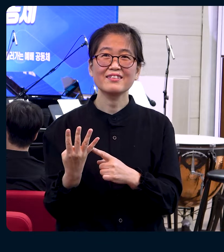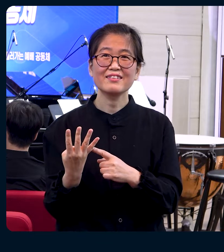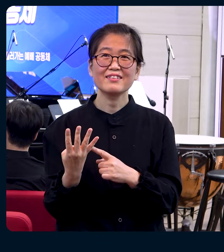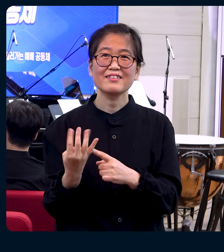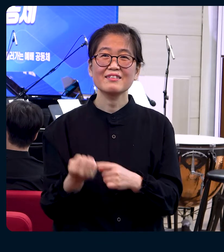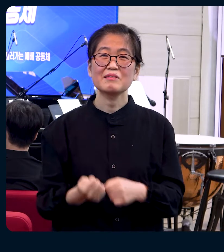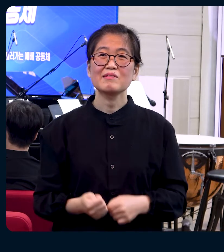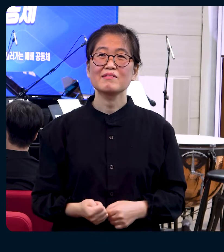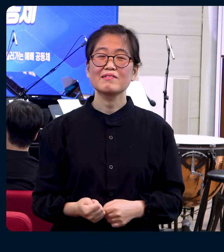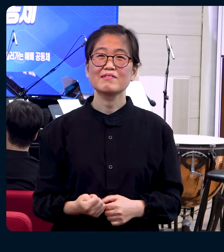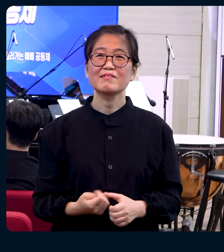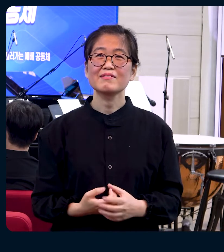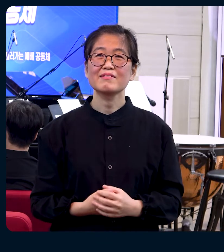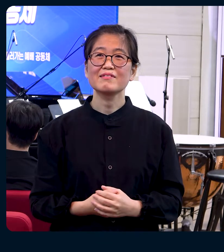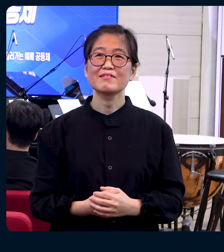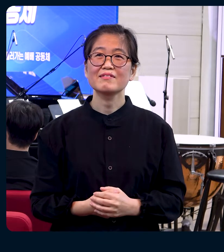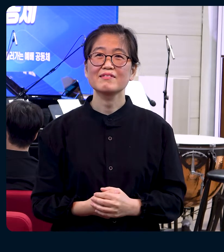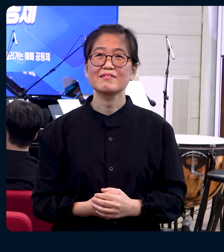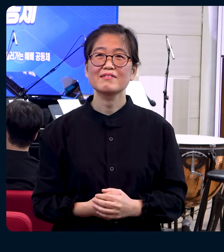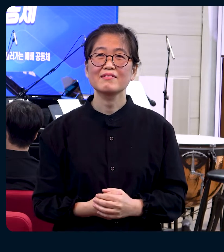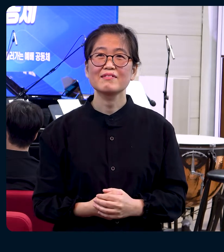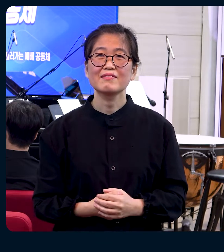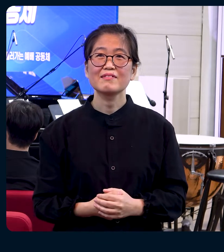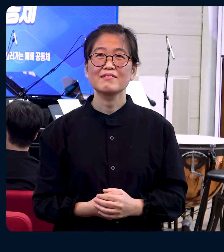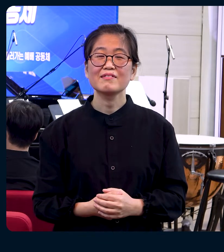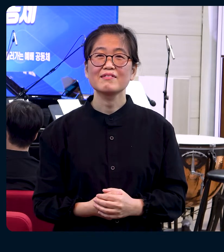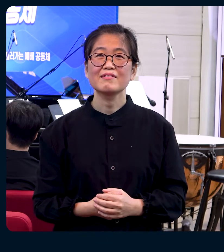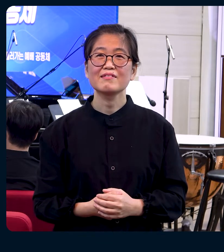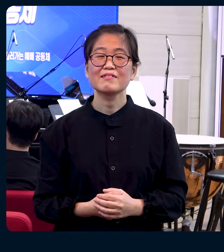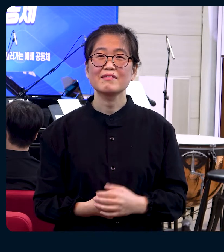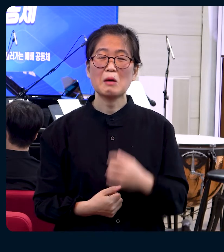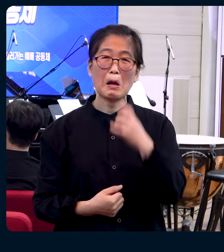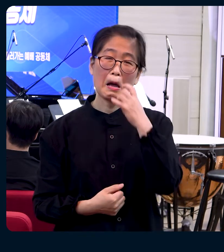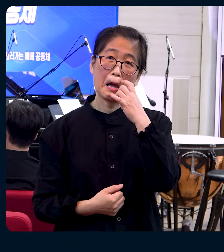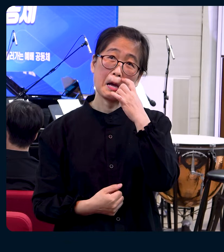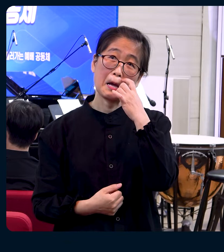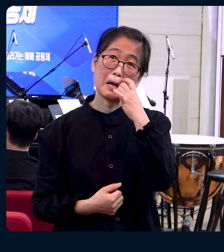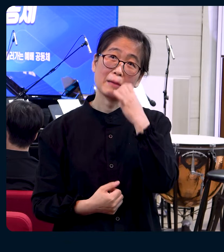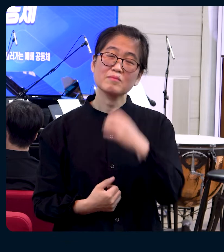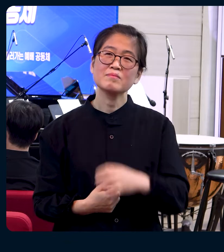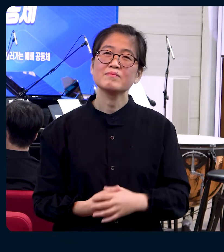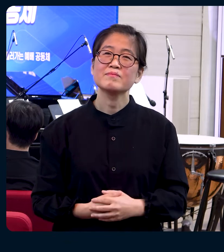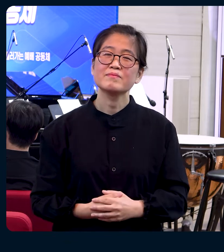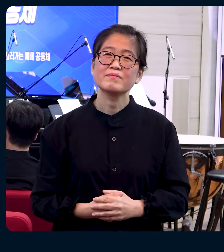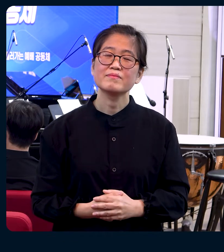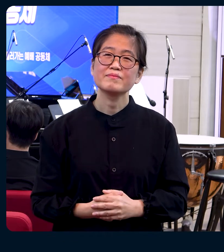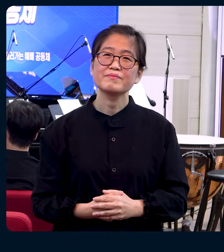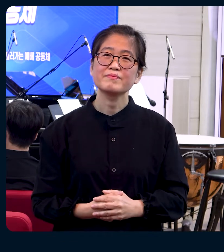예. 여기서 두 분만 올라오실래요? 죄송하지만. 예.